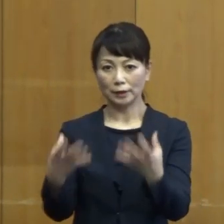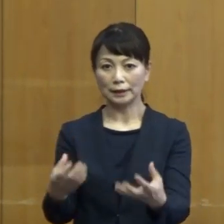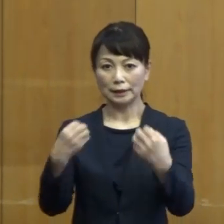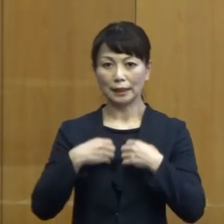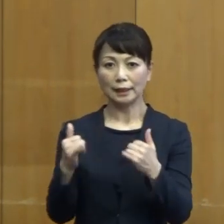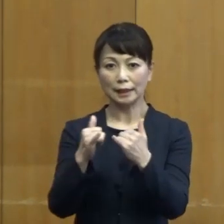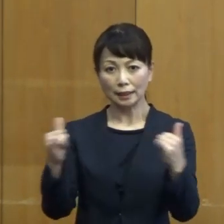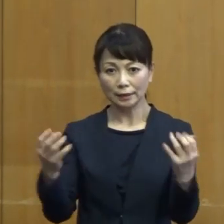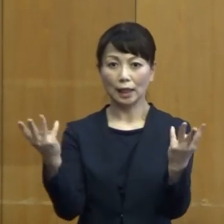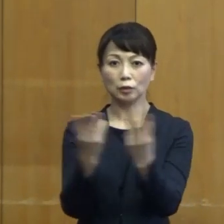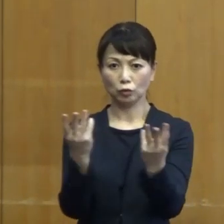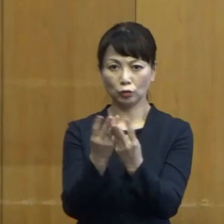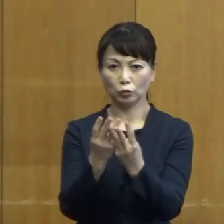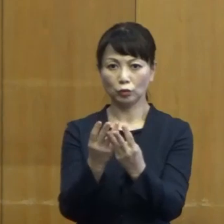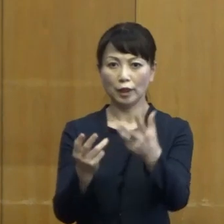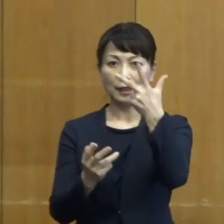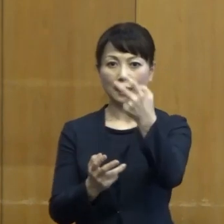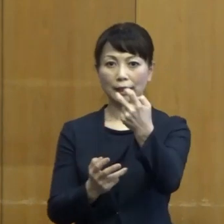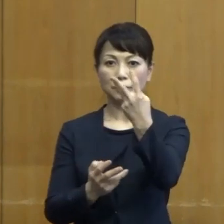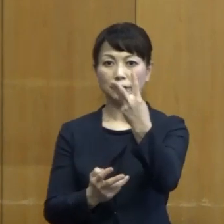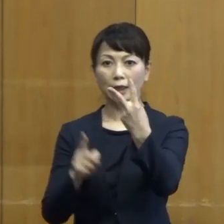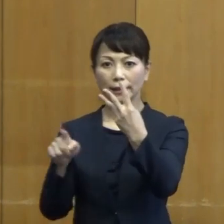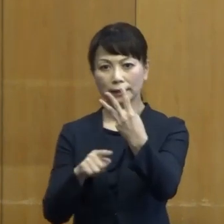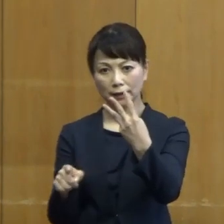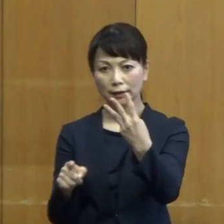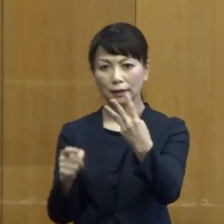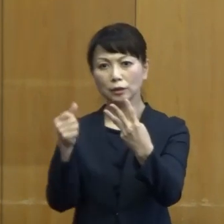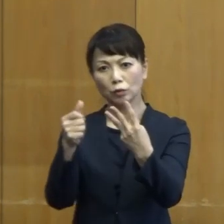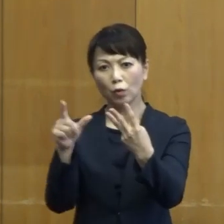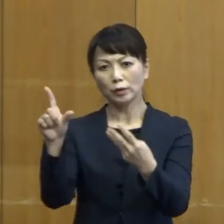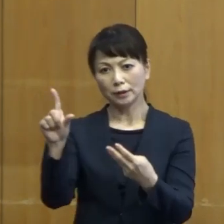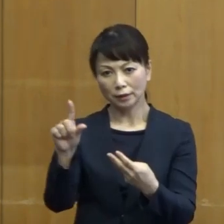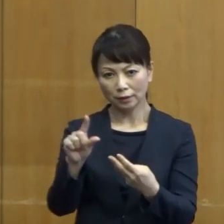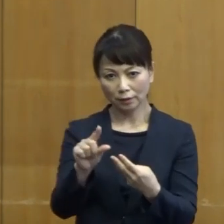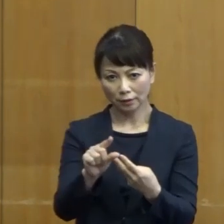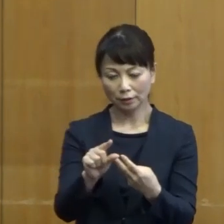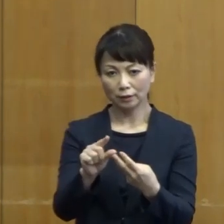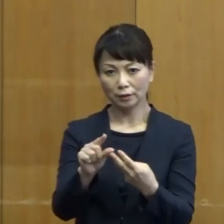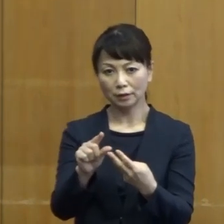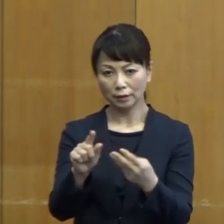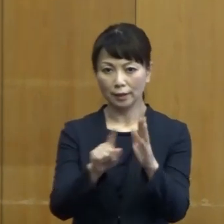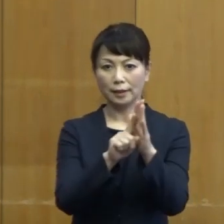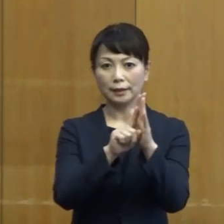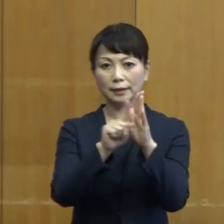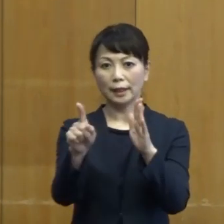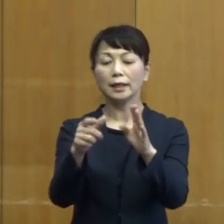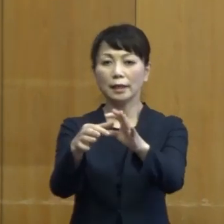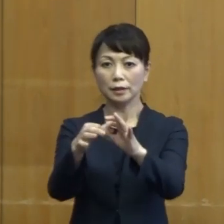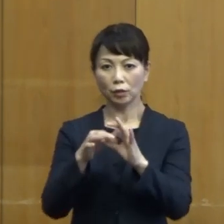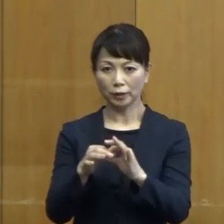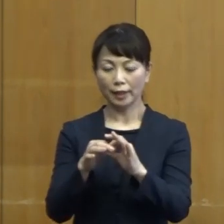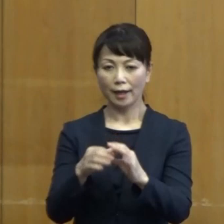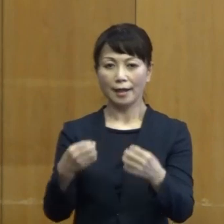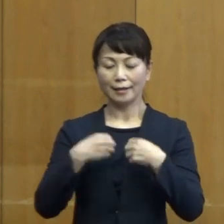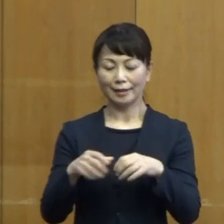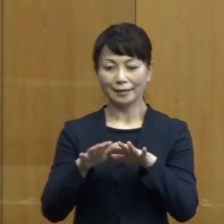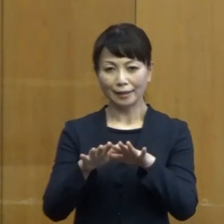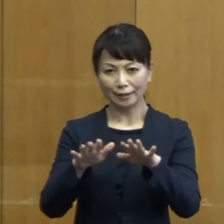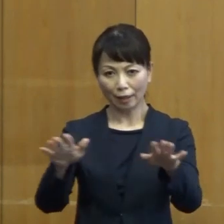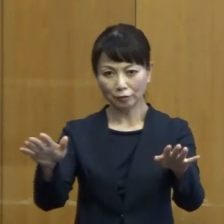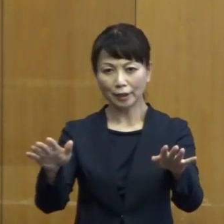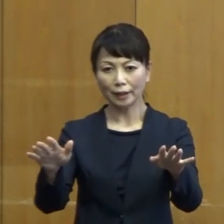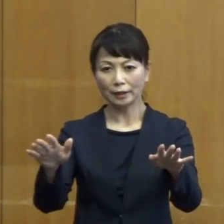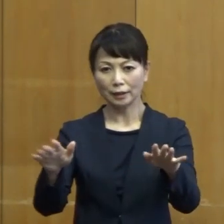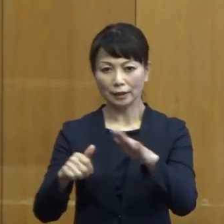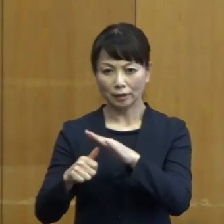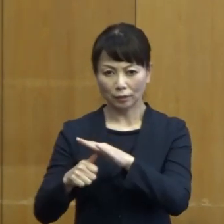数は73人と少し減少しており、緊急事態宣言により感染拡大の勢いに